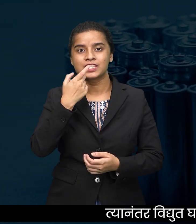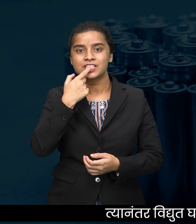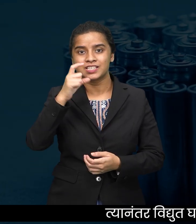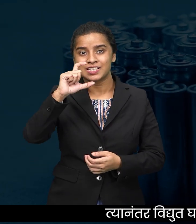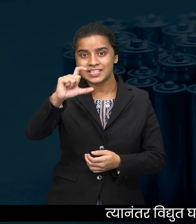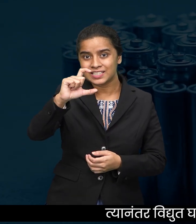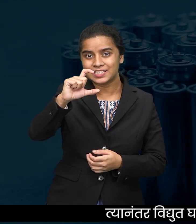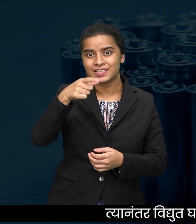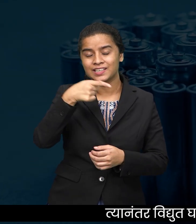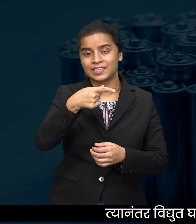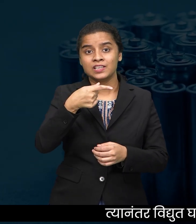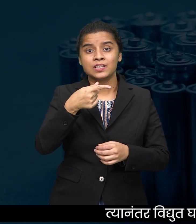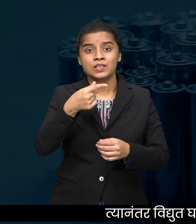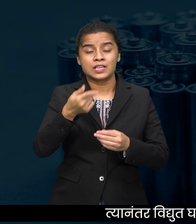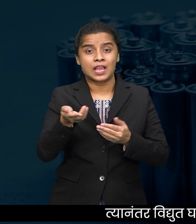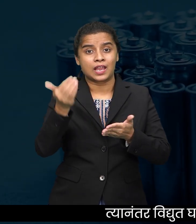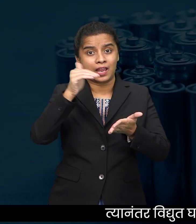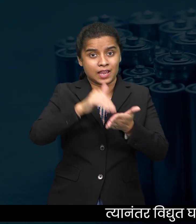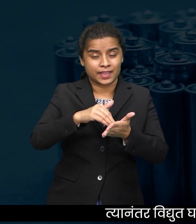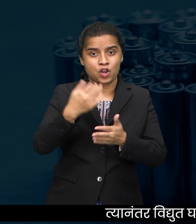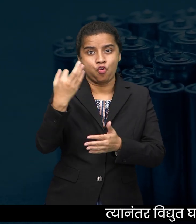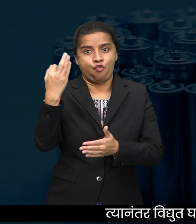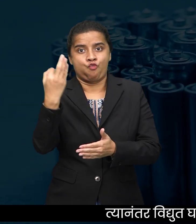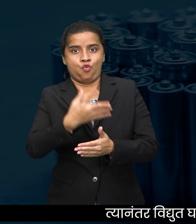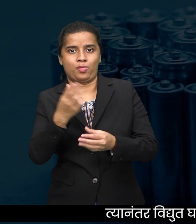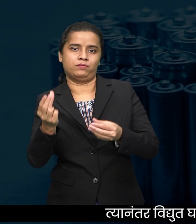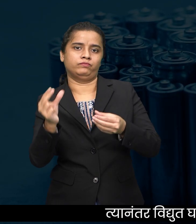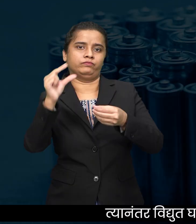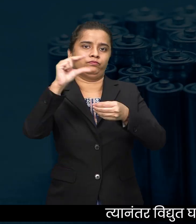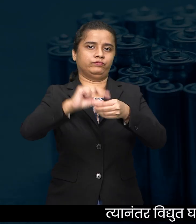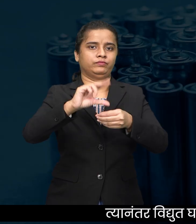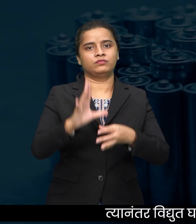त्यानंतर विद्युत घट नवीनने बदलावा लागतो.